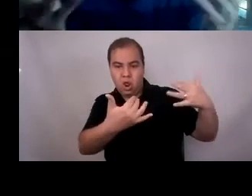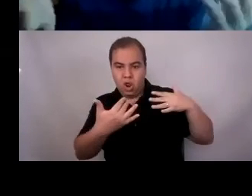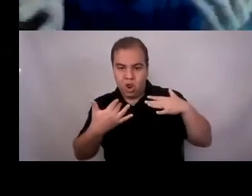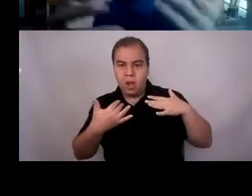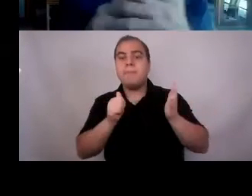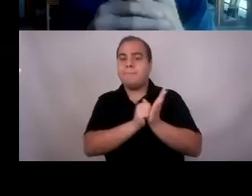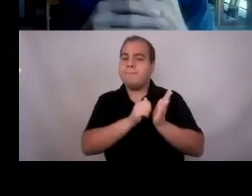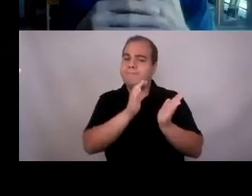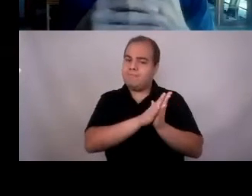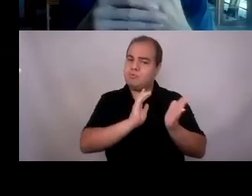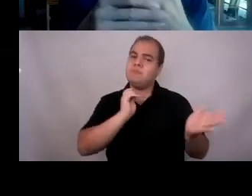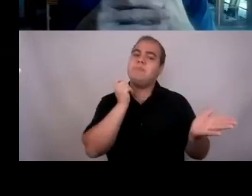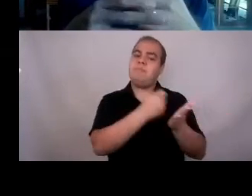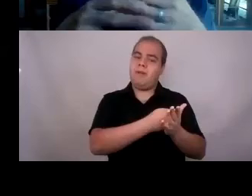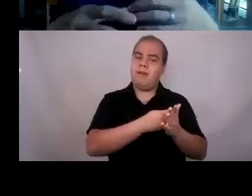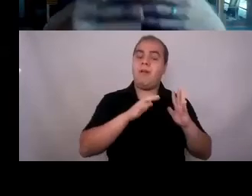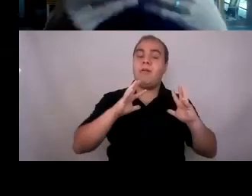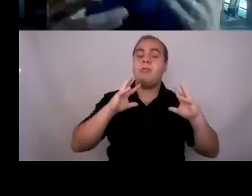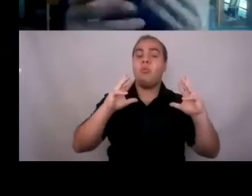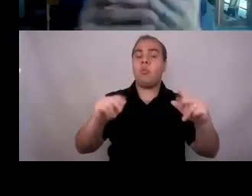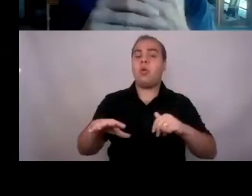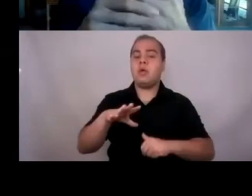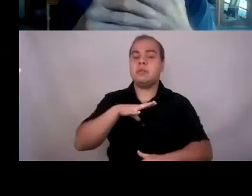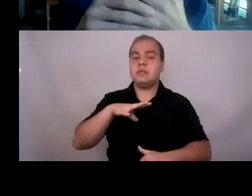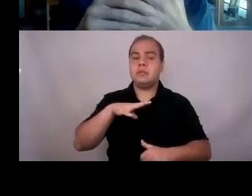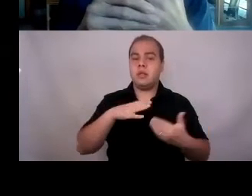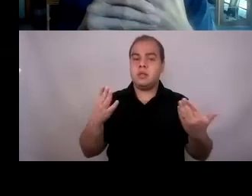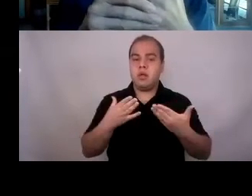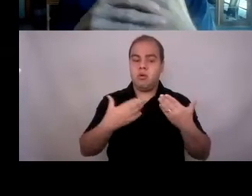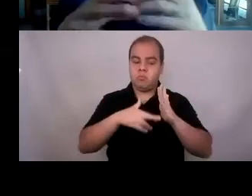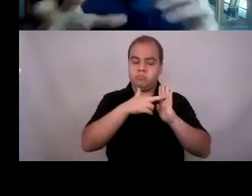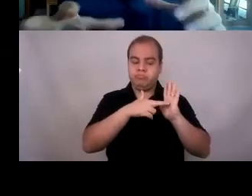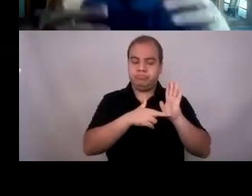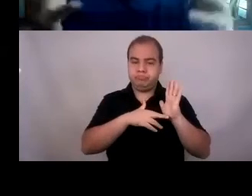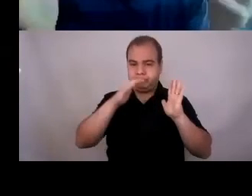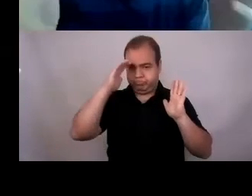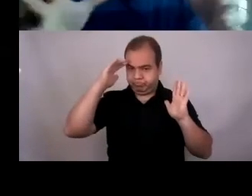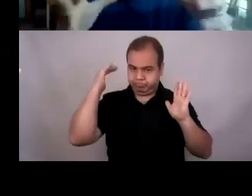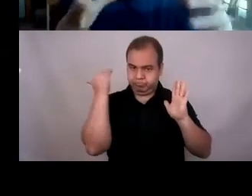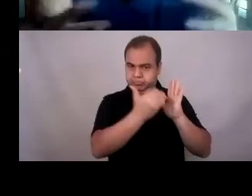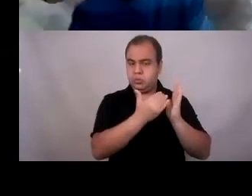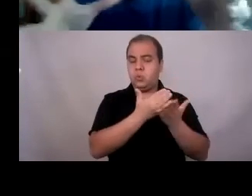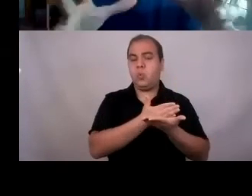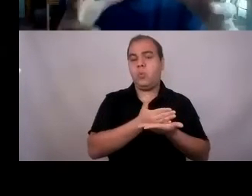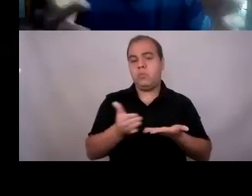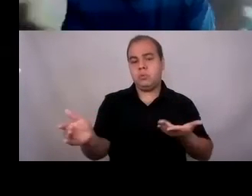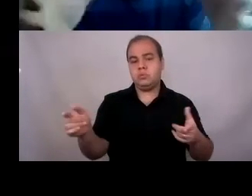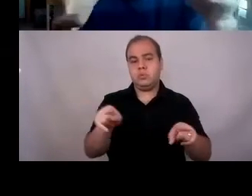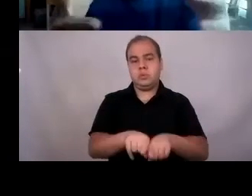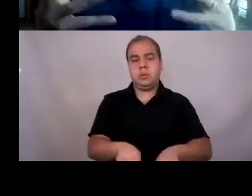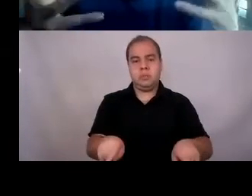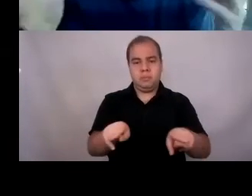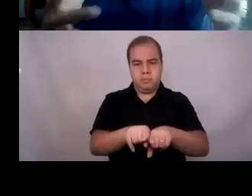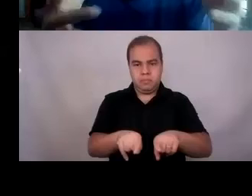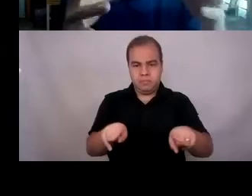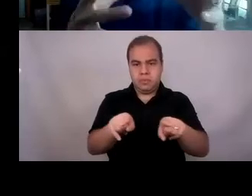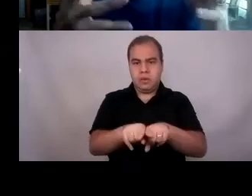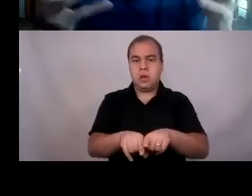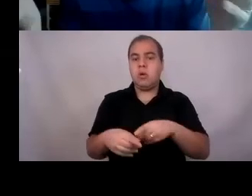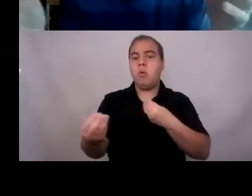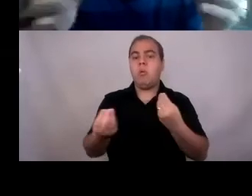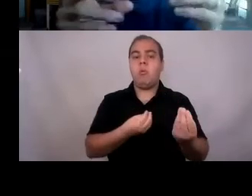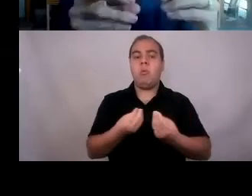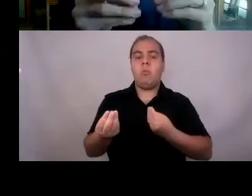Então, todas as cidades passaram a se enquadrar dentro dessa lógica, e aí Portland, nesse artigo eu conto como Portland